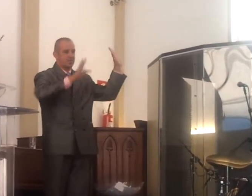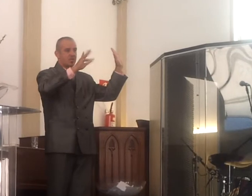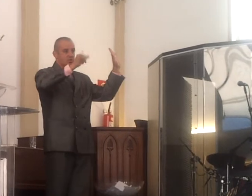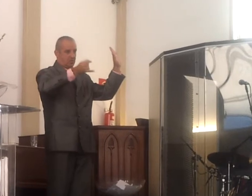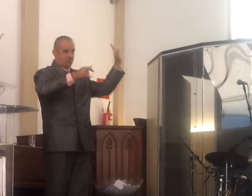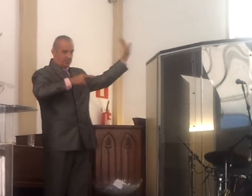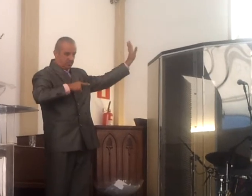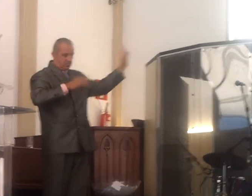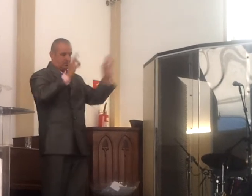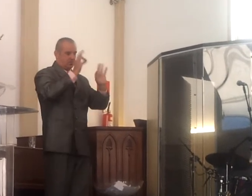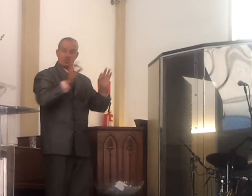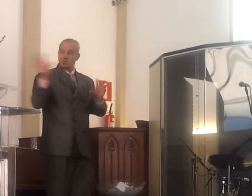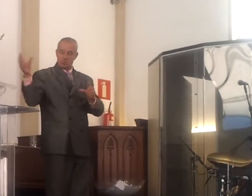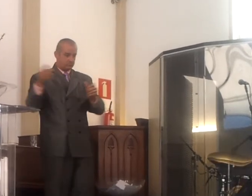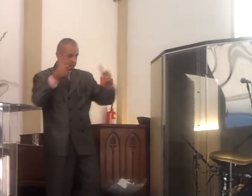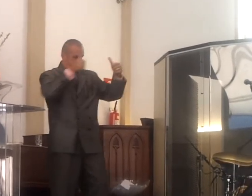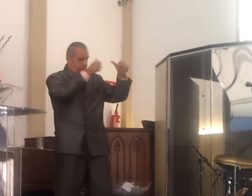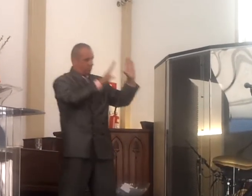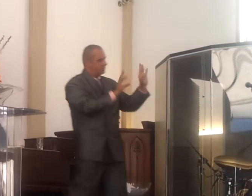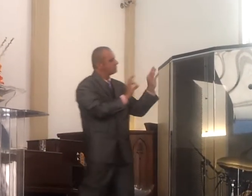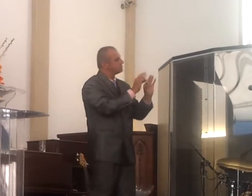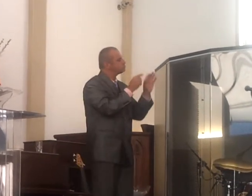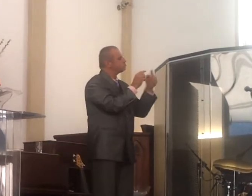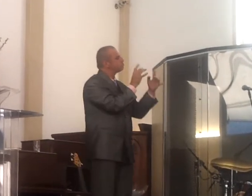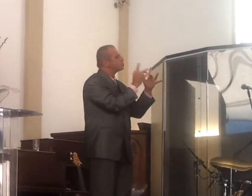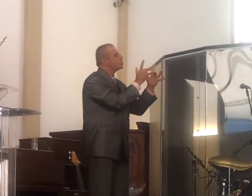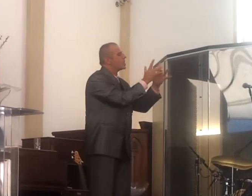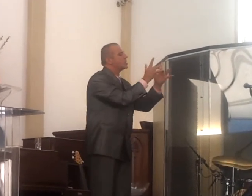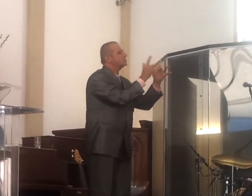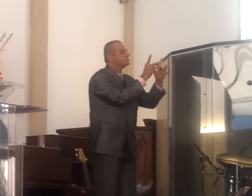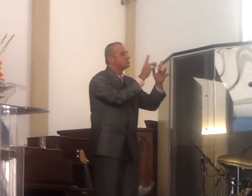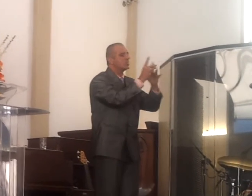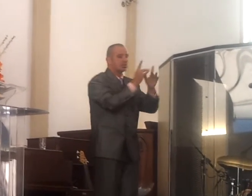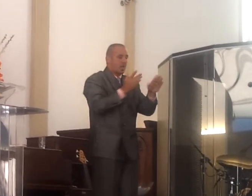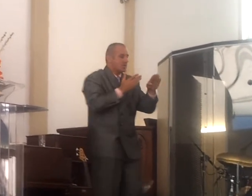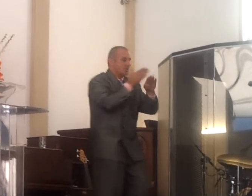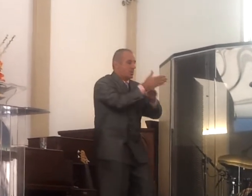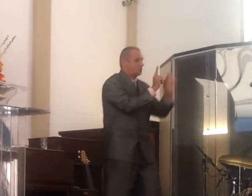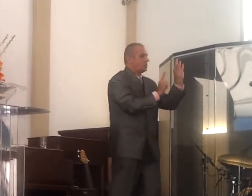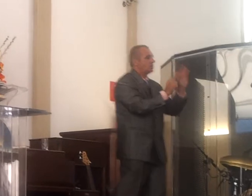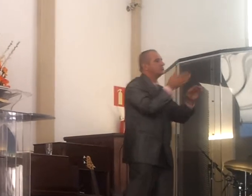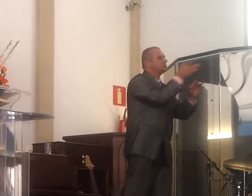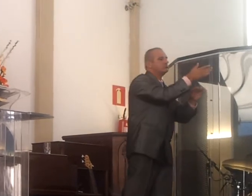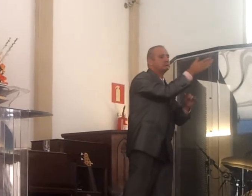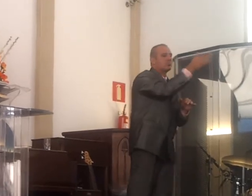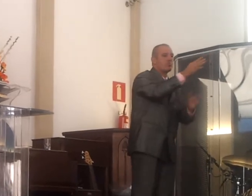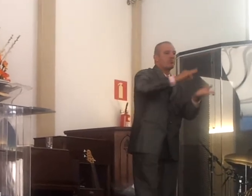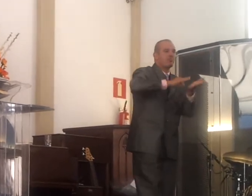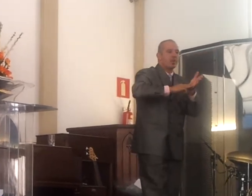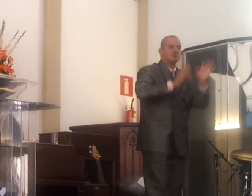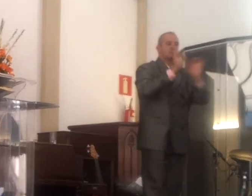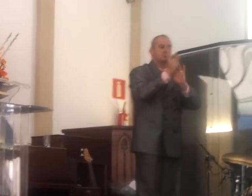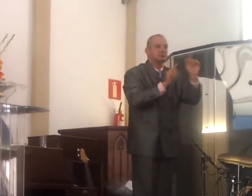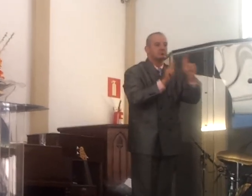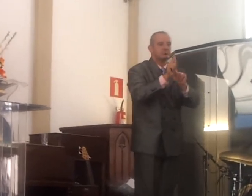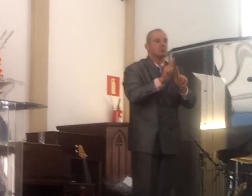Deus. E os contatos que eu faço usando desse acesso como membro de uma